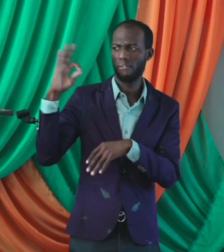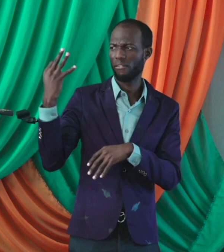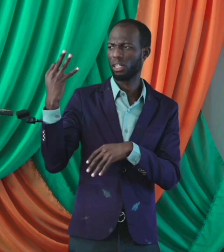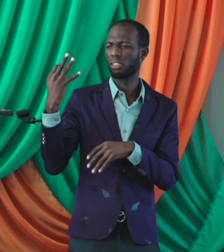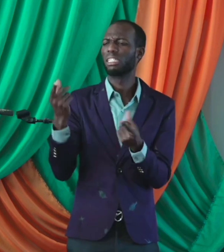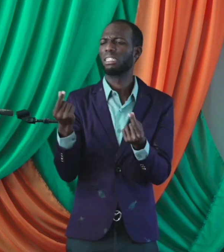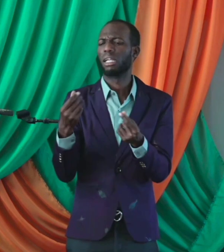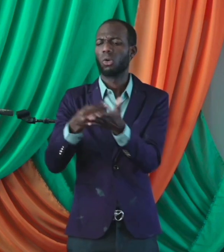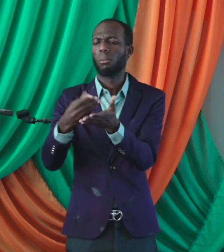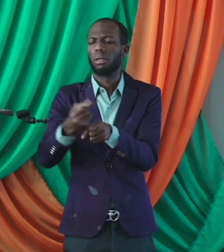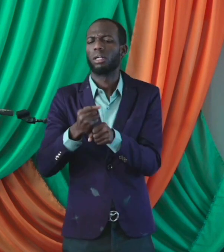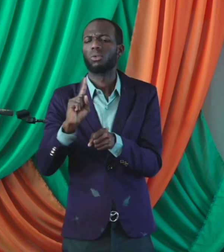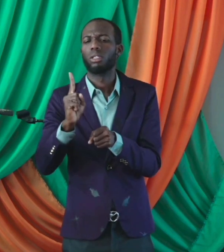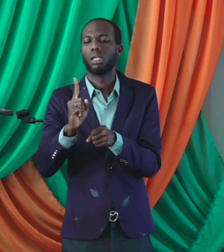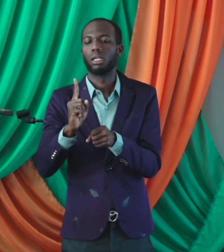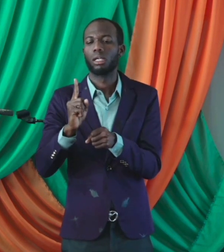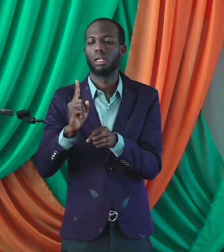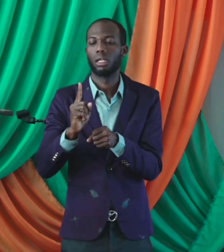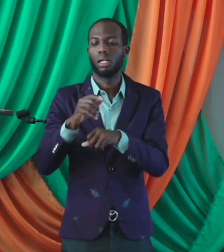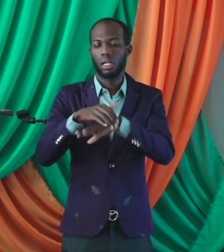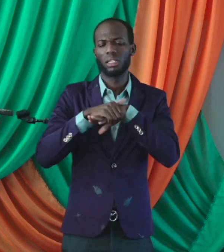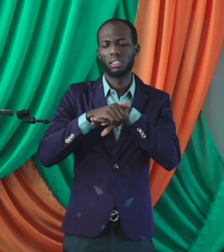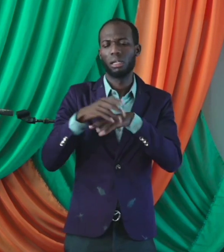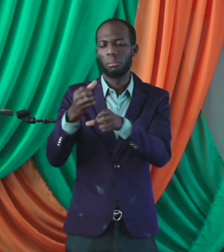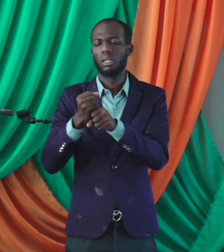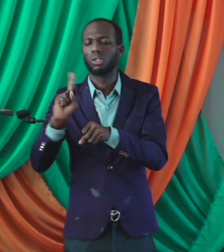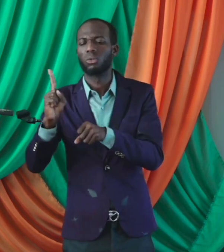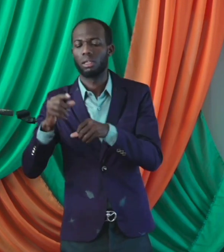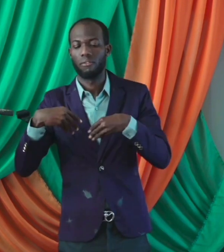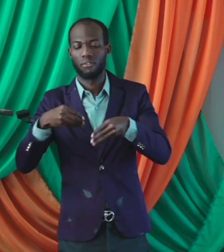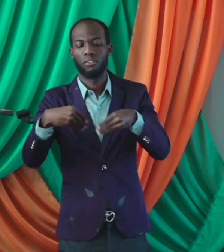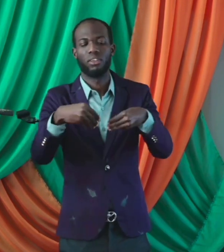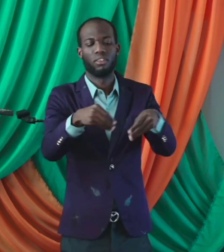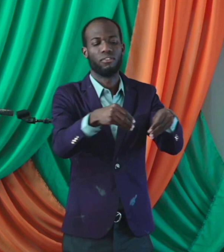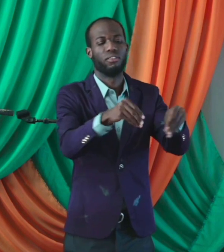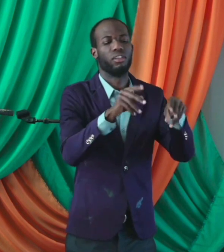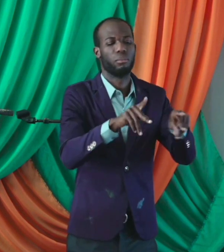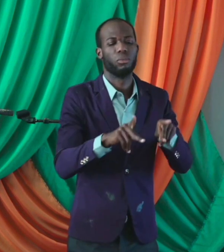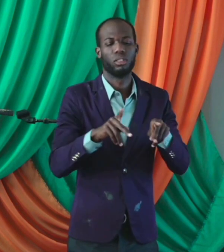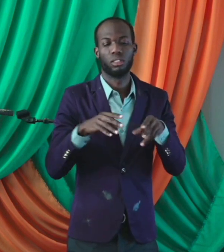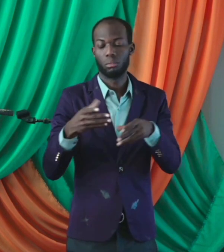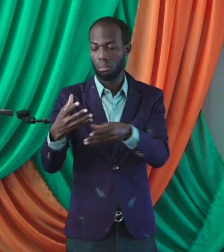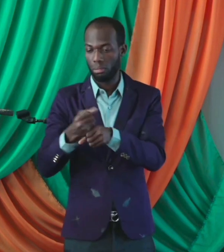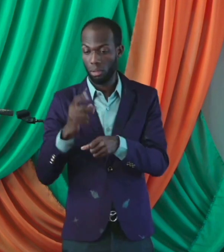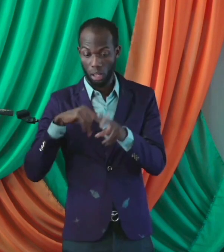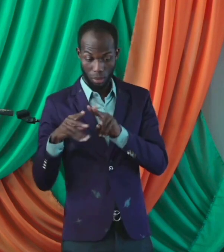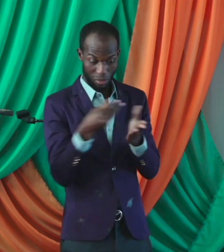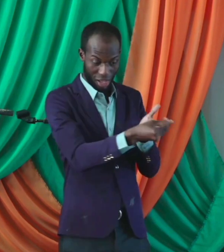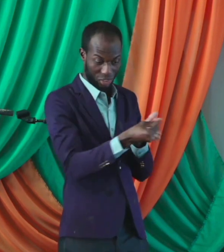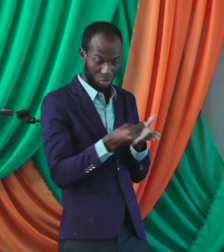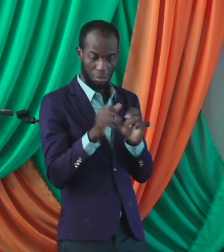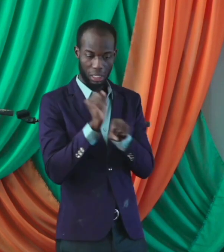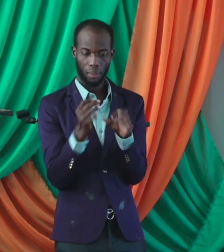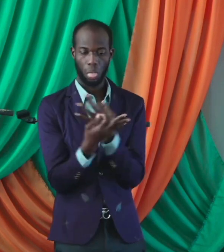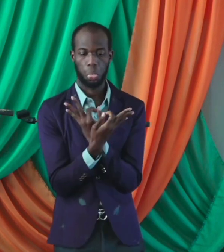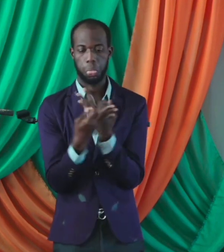l'argent, c'est dans vendre mouni. Côté Angleterre fait comme, c'est dans vendre mouni. Côté Amérique fait comme, c'est dans vendre mouni. Yo vend nous achète et puis on fait travail gratuit,